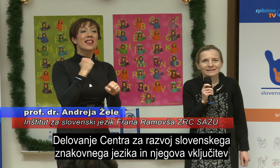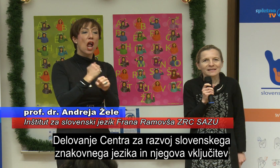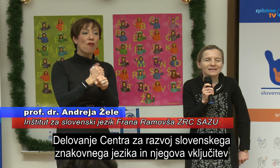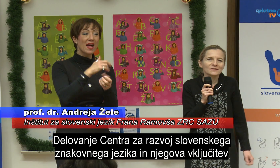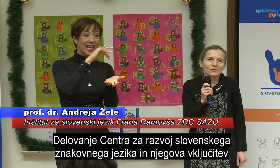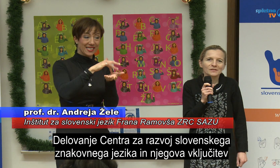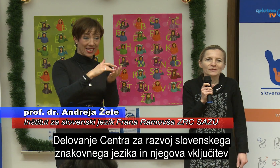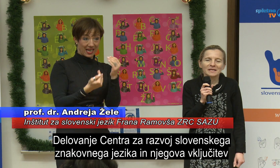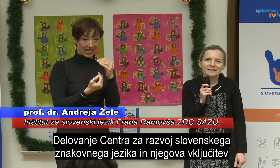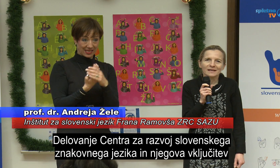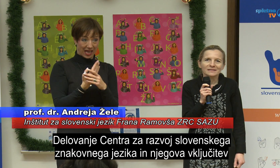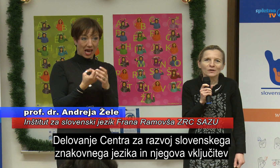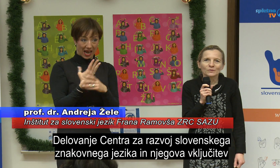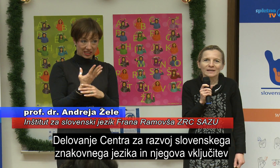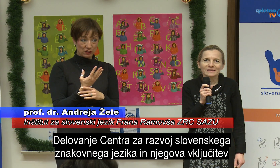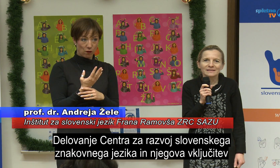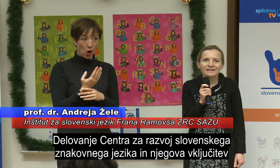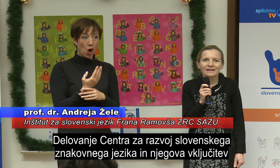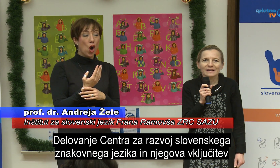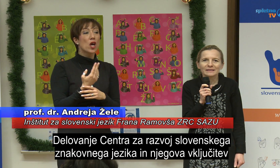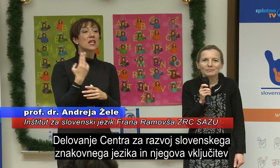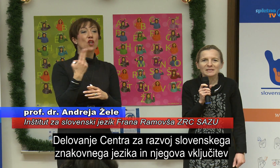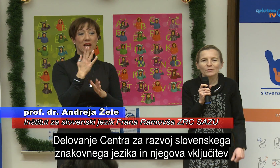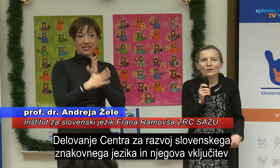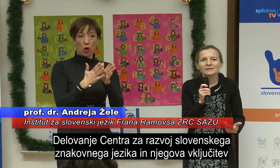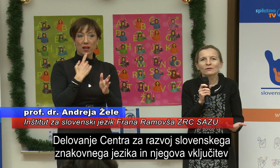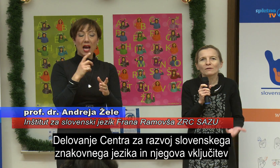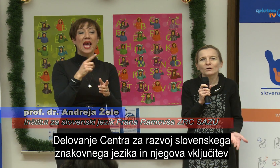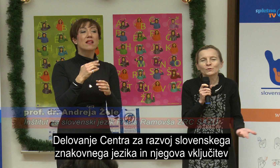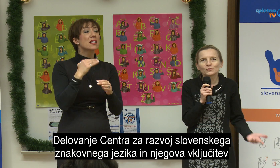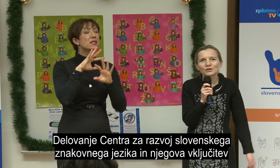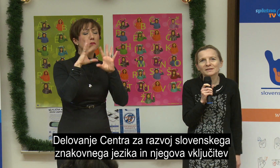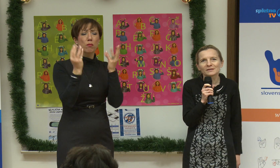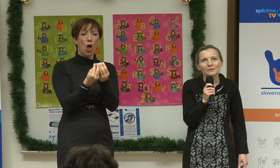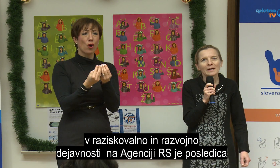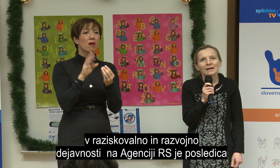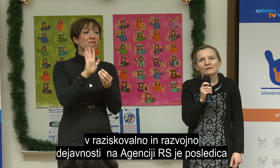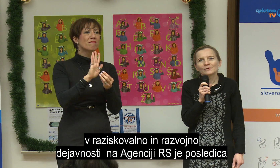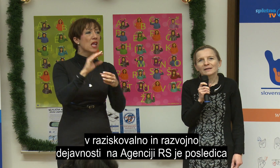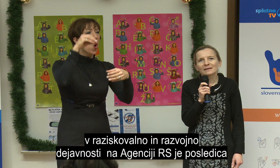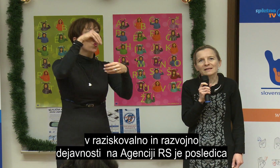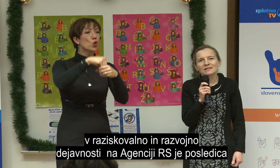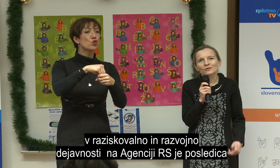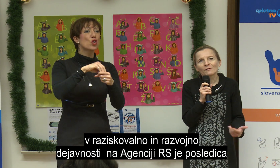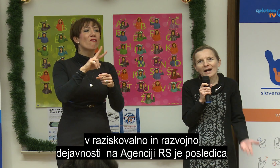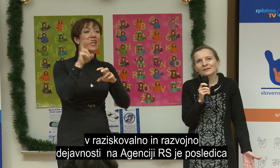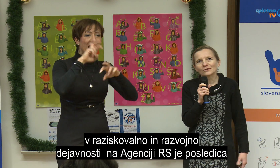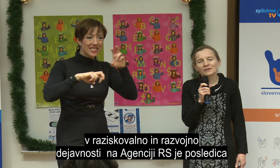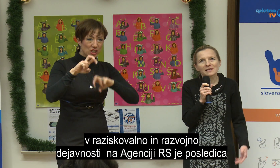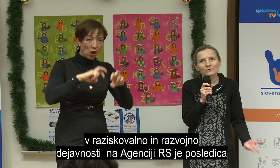Centra za razvoj slovenskega znakovnega jezika in pa sploh njegova vključitev v raziskovalno in